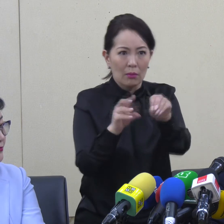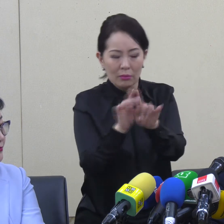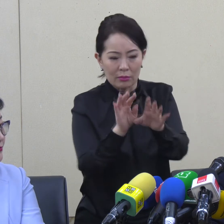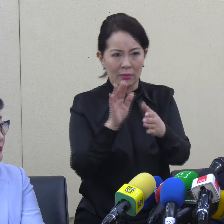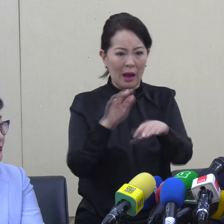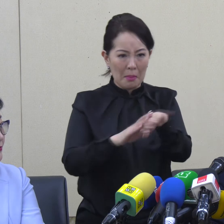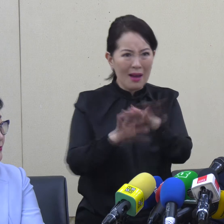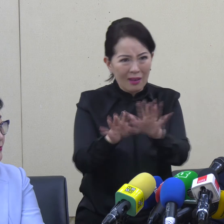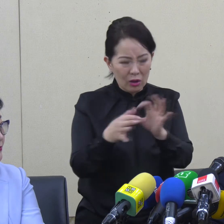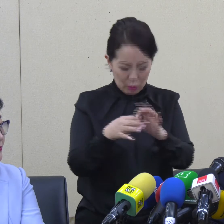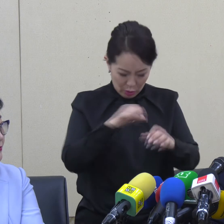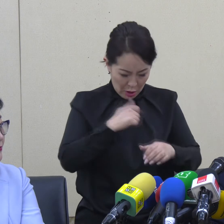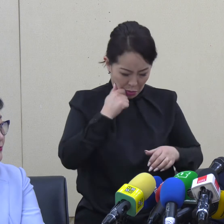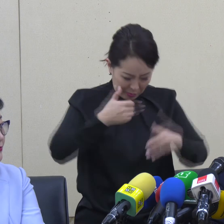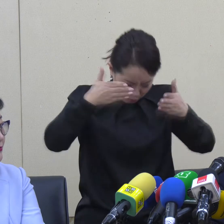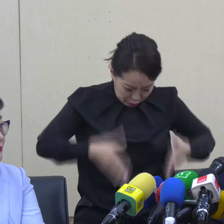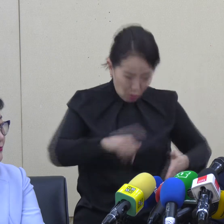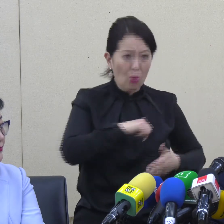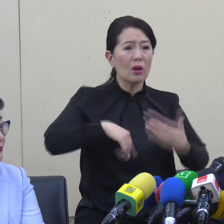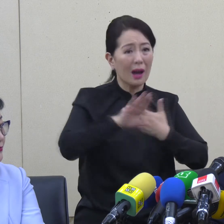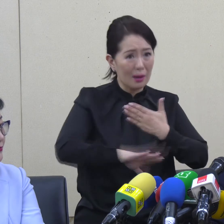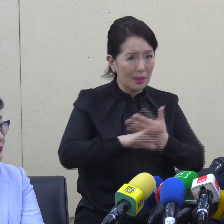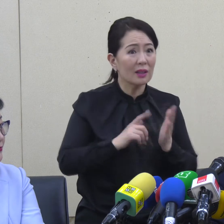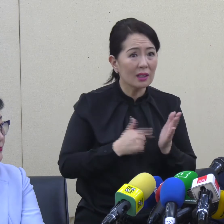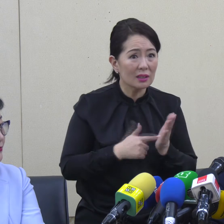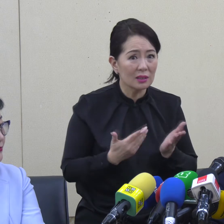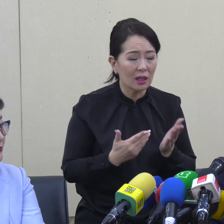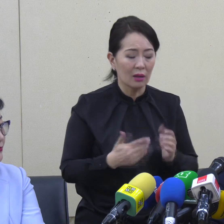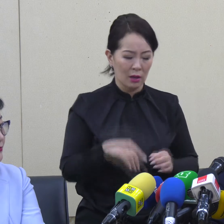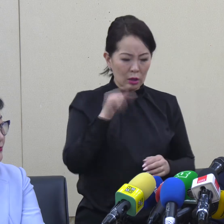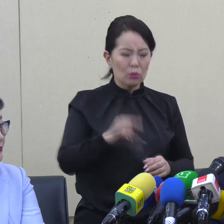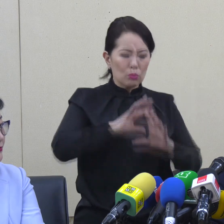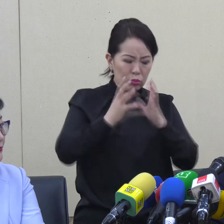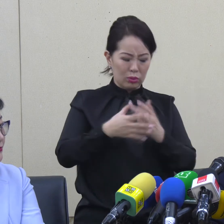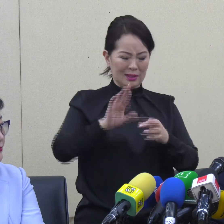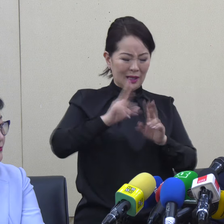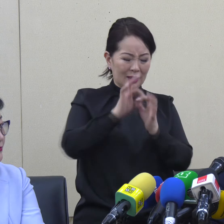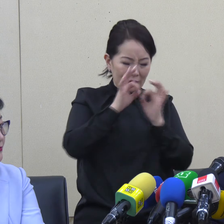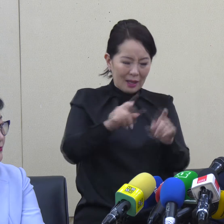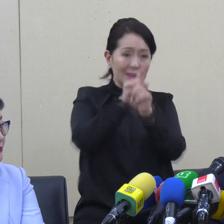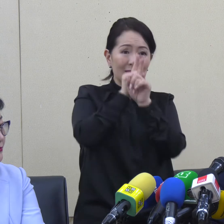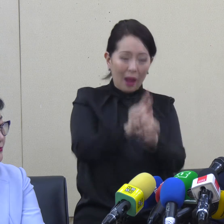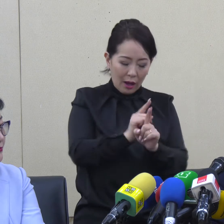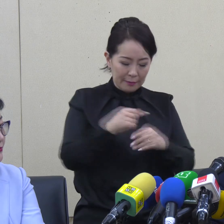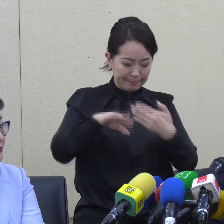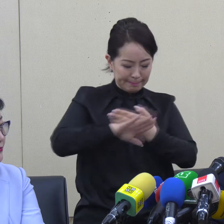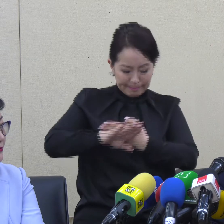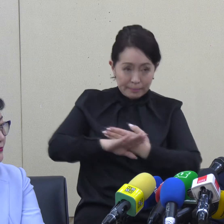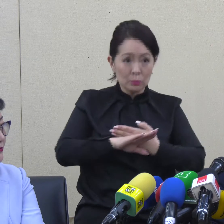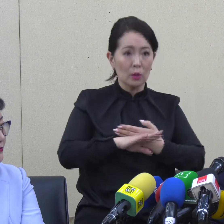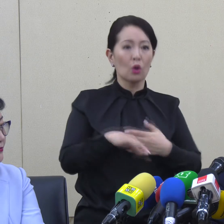өөрснөө хувь хүн л өөрснөө хамгаалах хэрэгтэй. Энэ болгоныг ягшлал бид нар биелүүлж чадах юм бол энэ өвчнийг